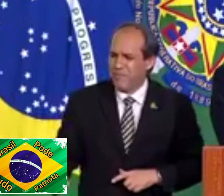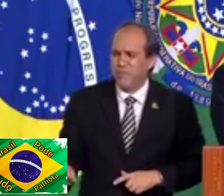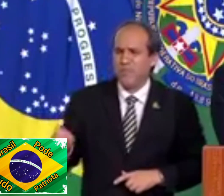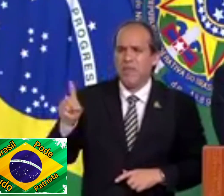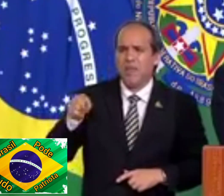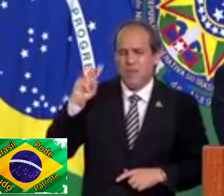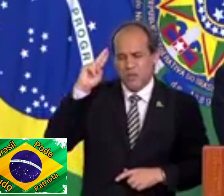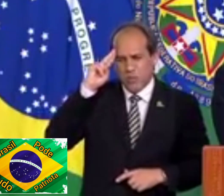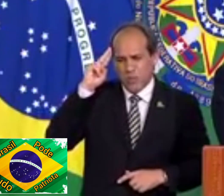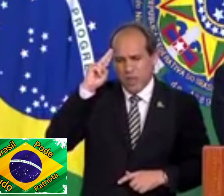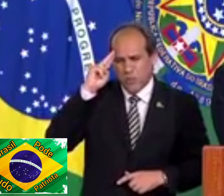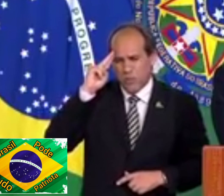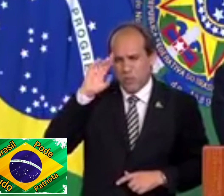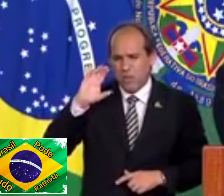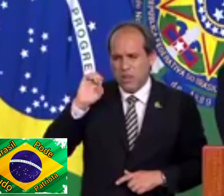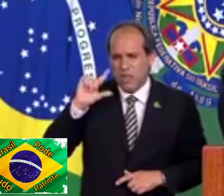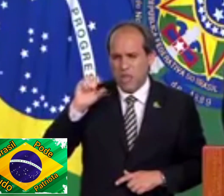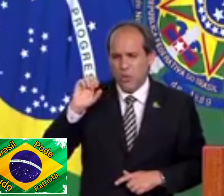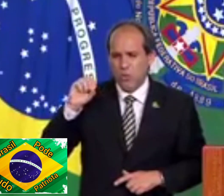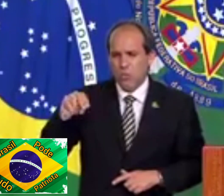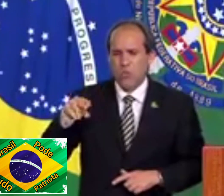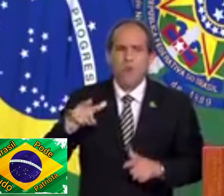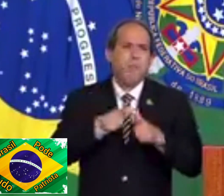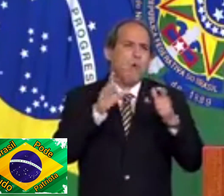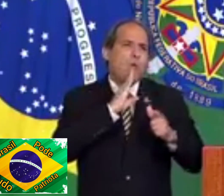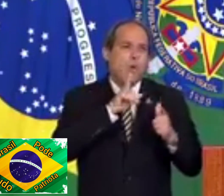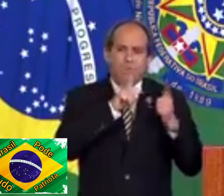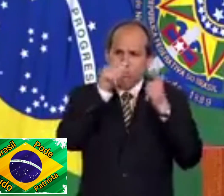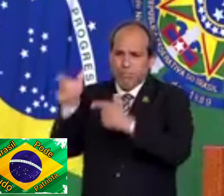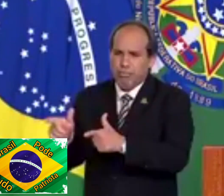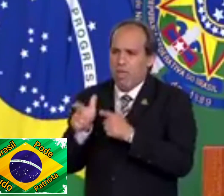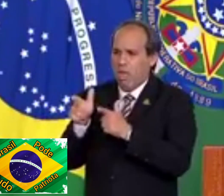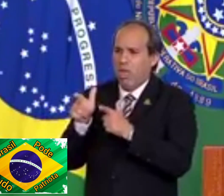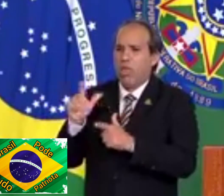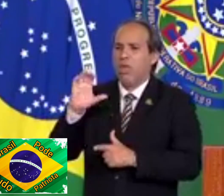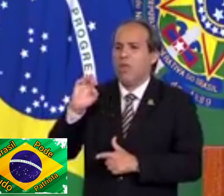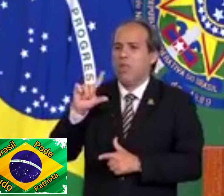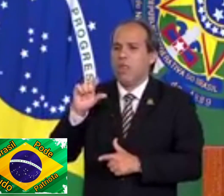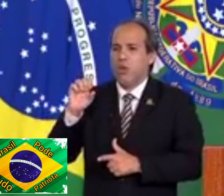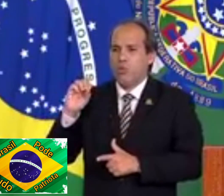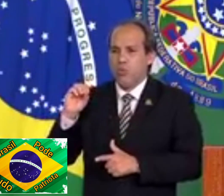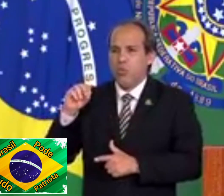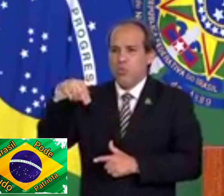Celso, mais conhecido como Celso Negão.